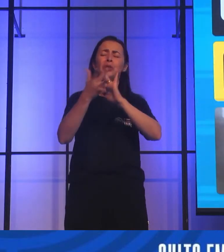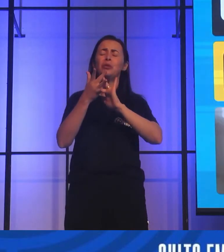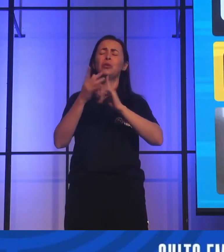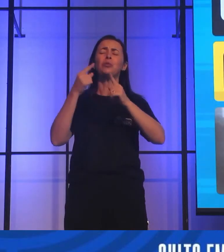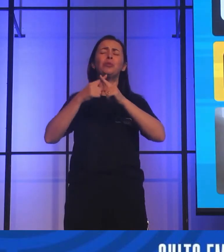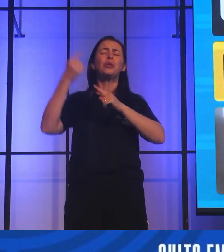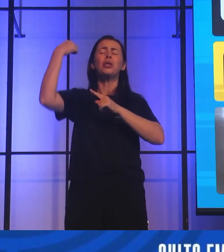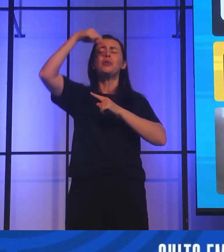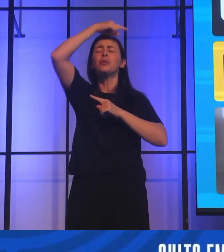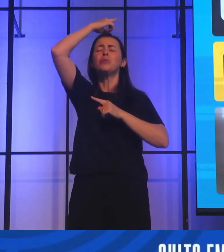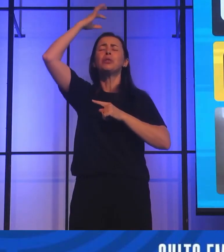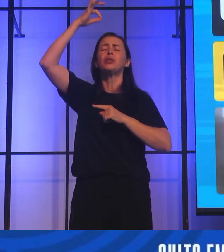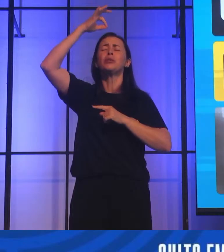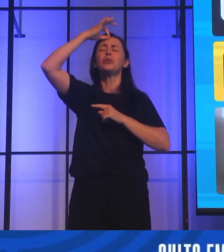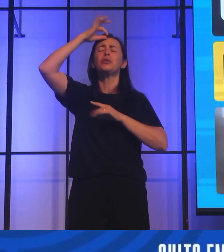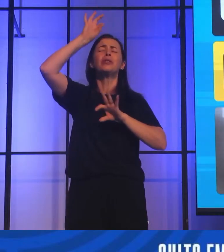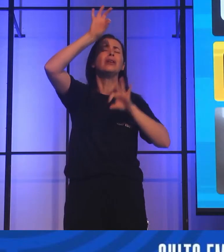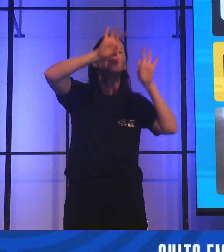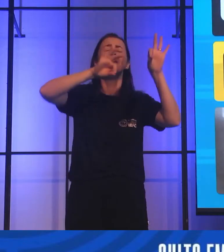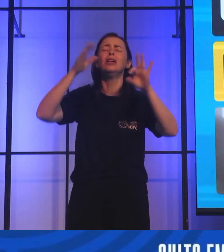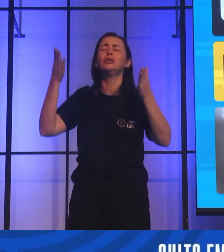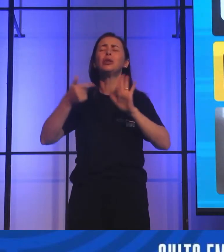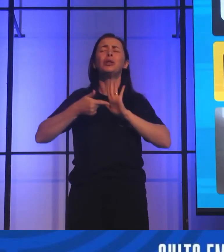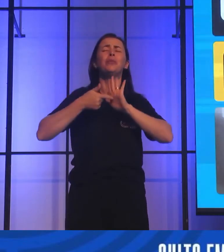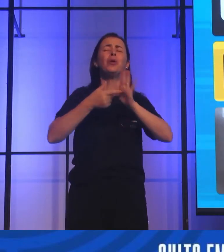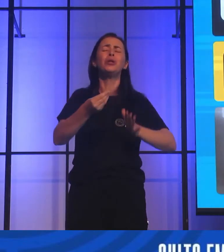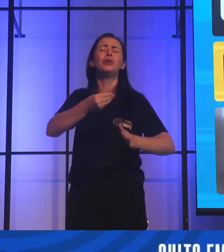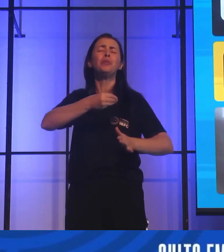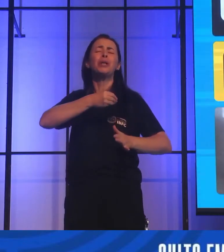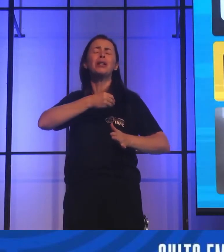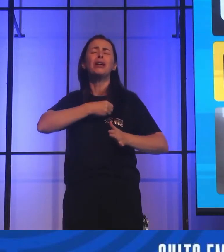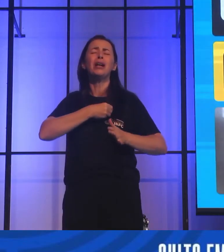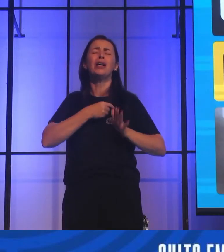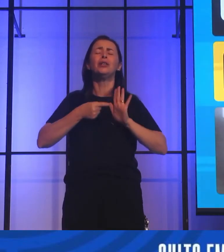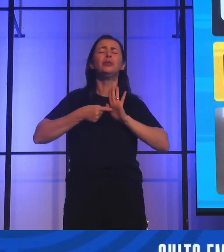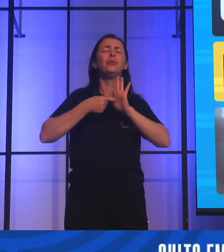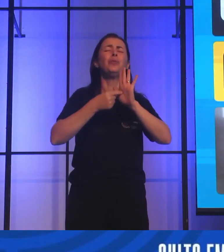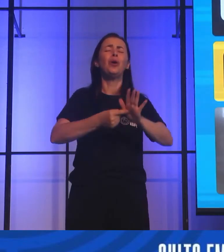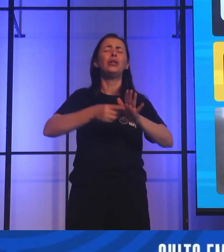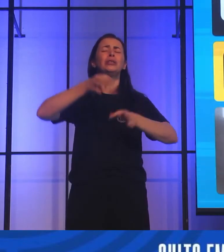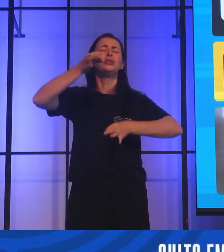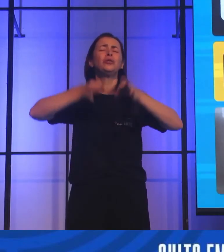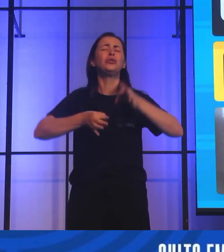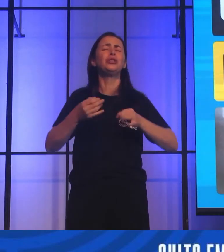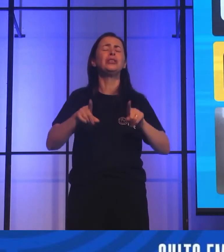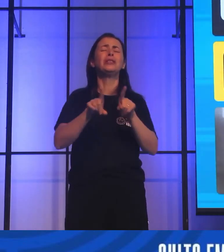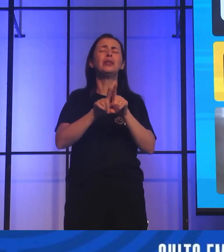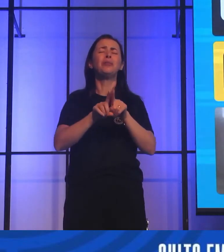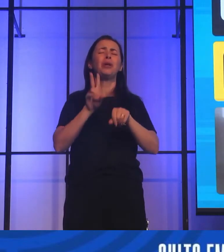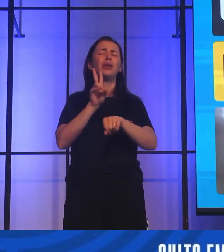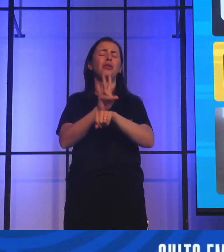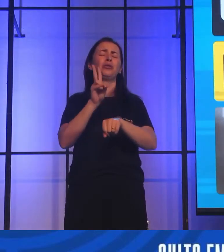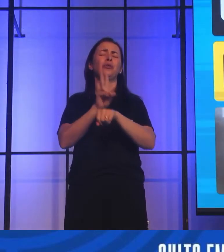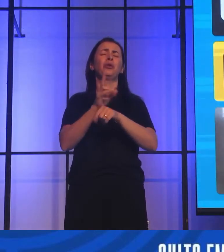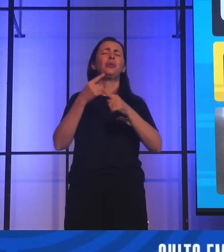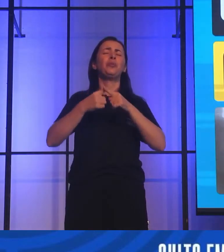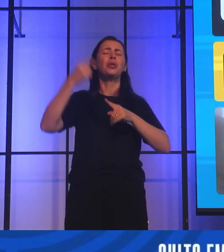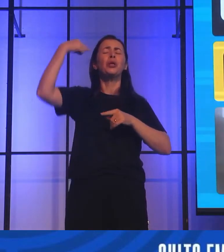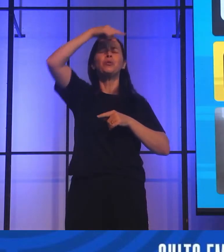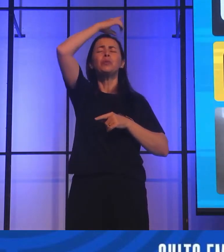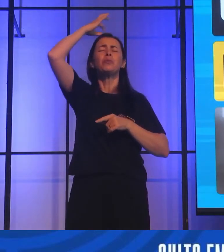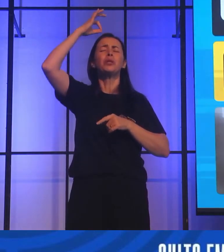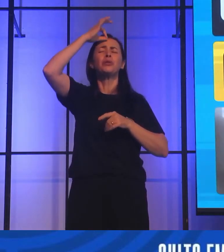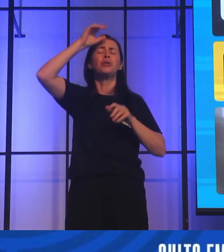Espírito Santo de Deus convença do pecado, do juízo e da justiça, e que o Espírito Santo de Deus transforme,